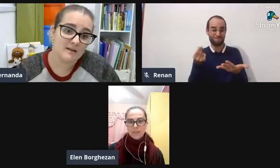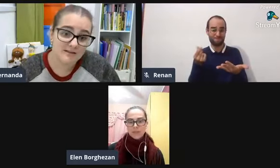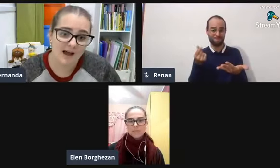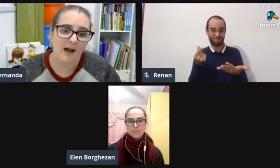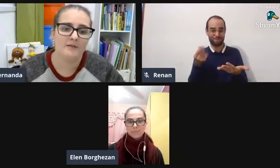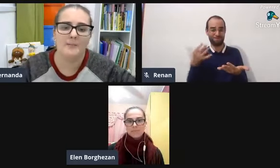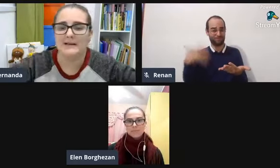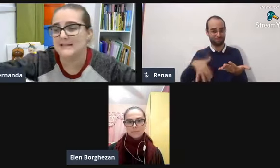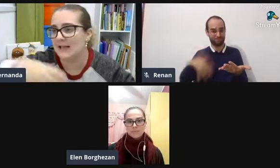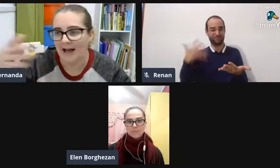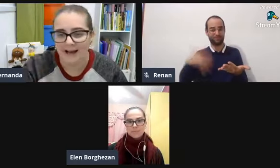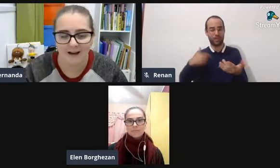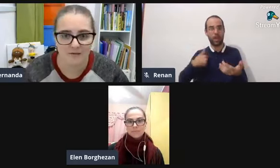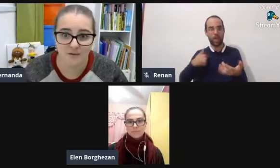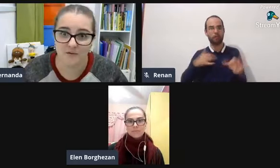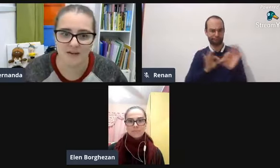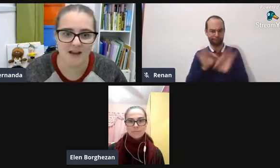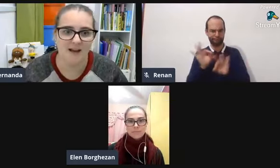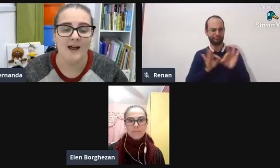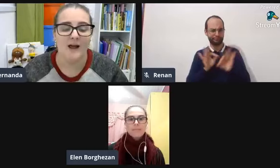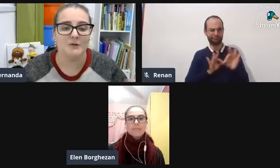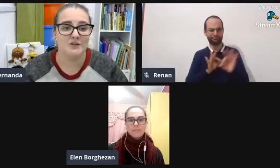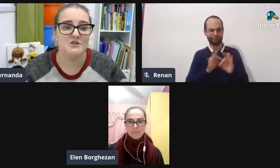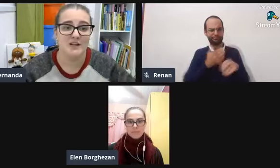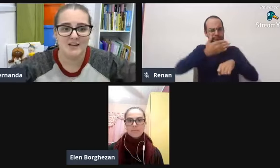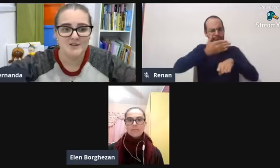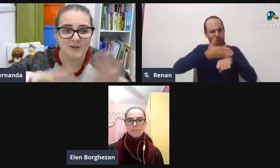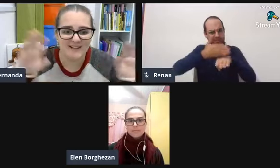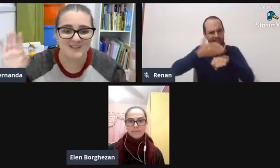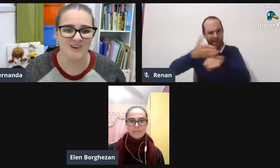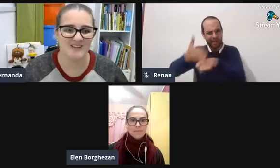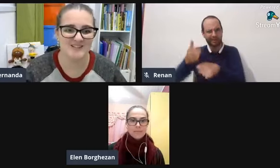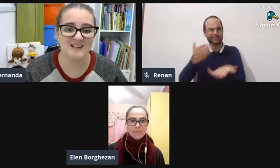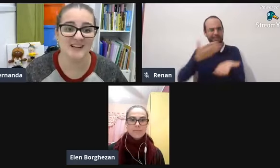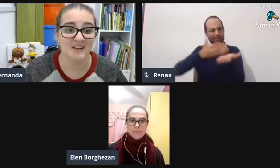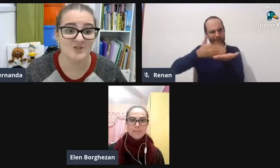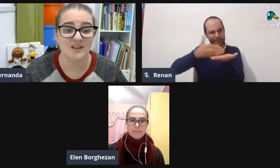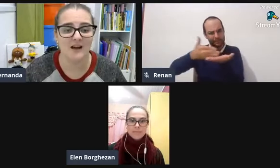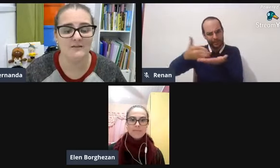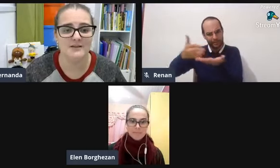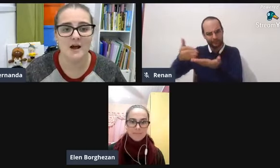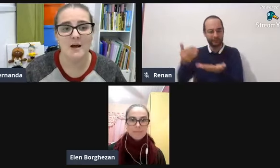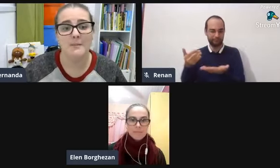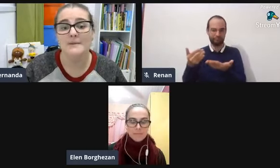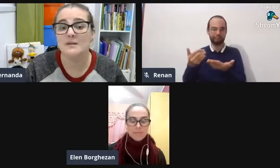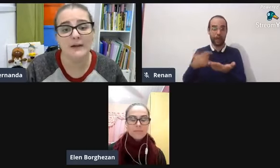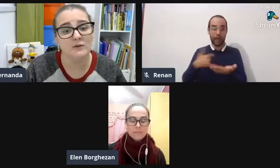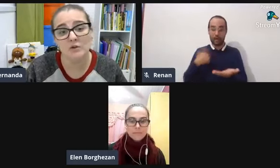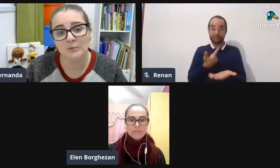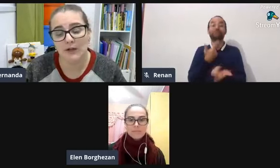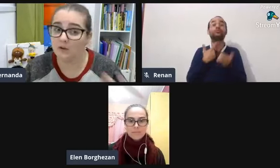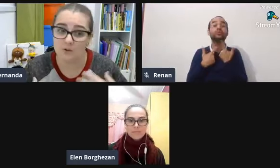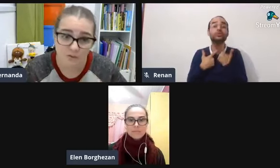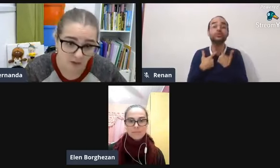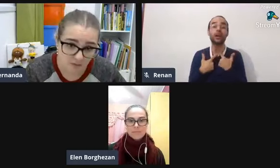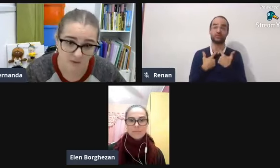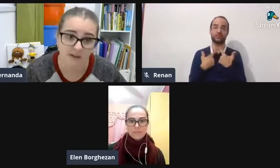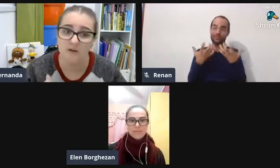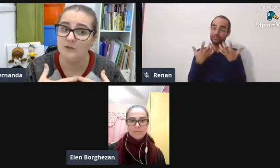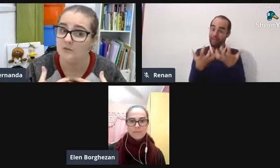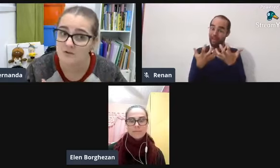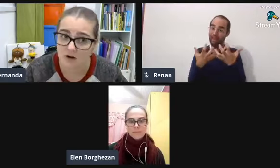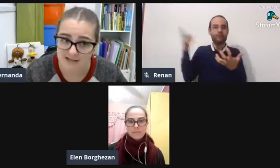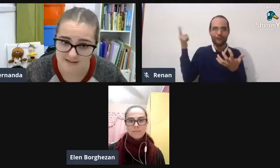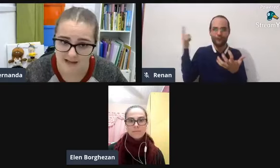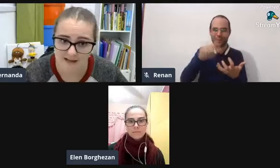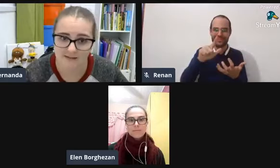me organizava, parcelava, enfim, né? Quando a gente quer, a gente faz coisas inacreditáveis. Mas não é todo mundo. Eu não tenho